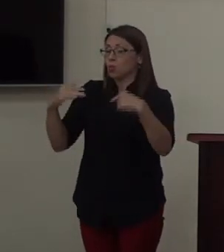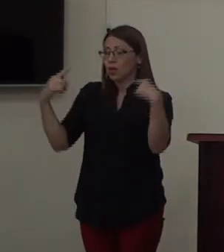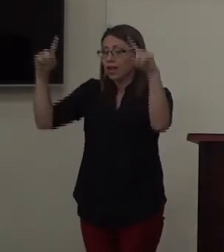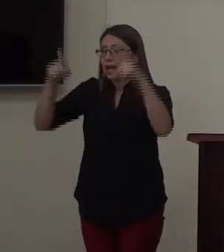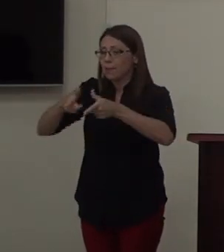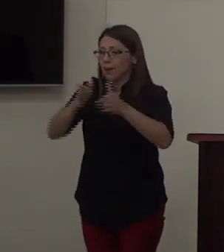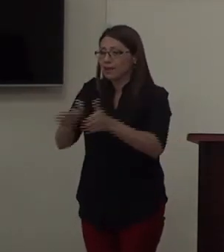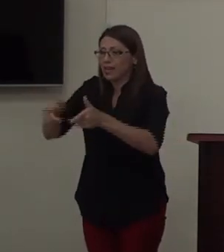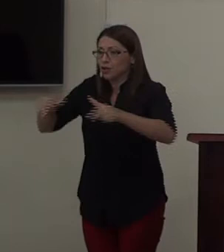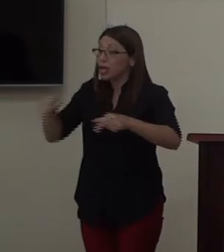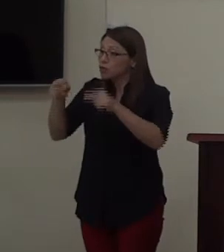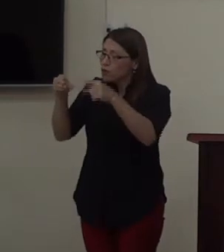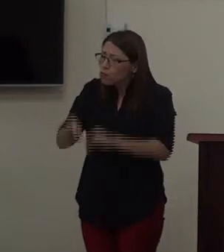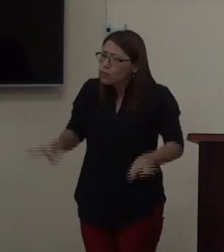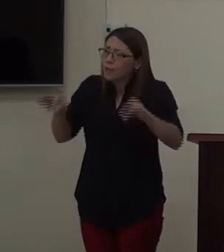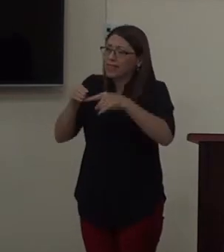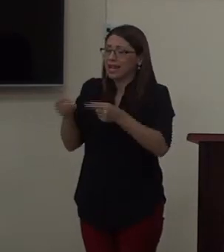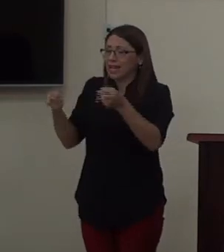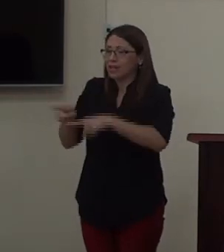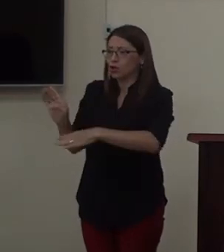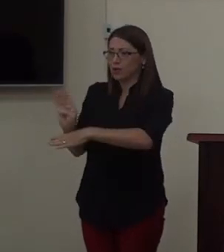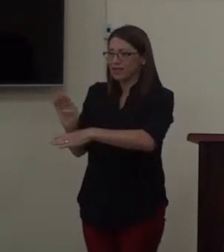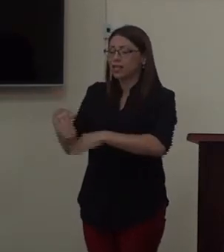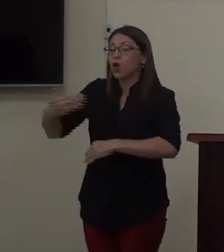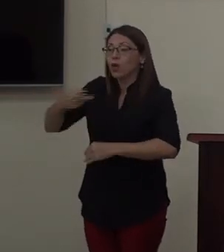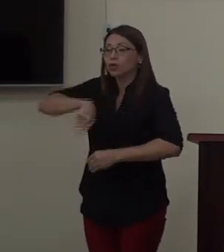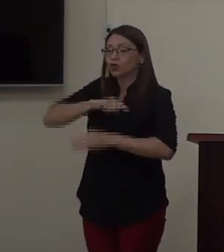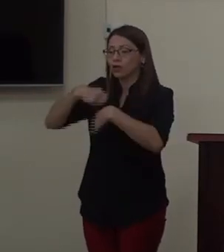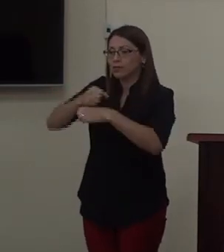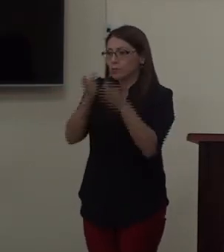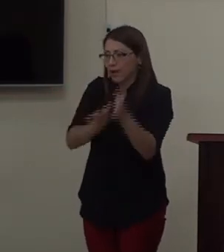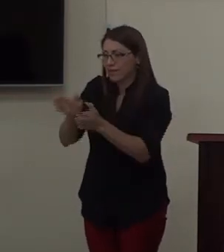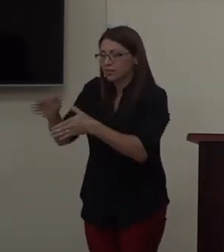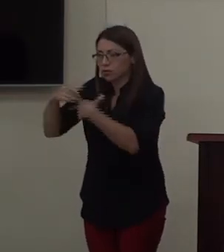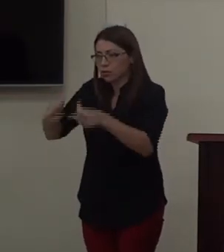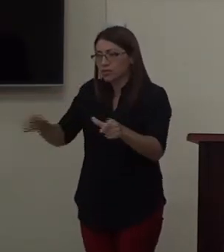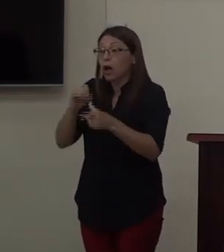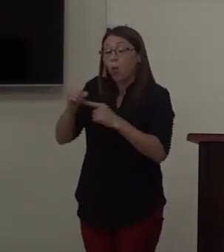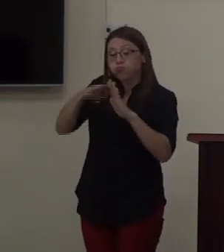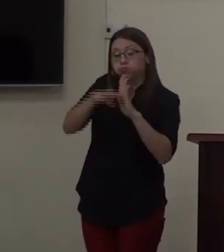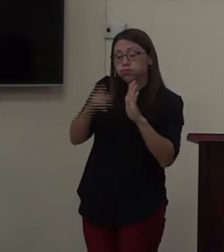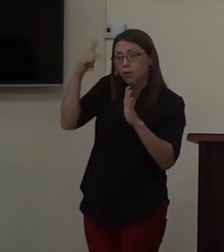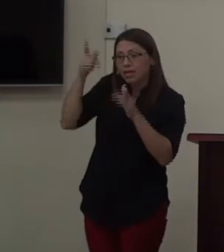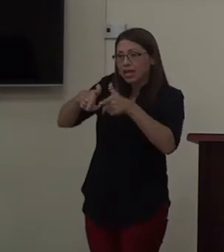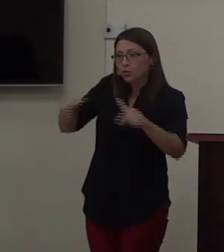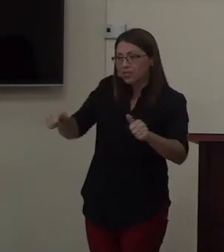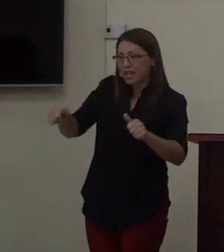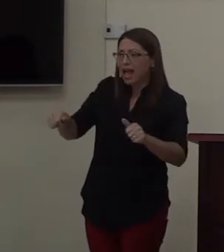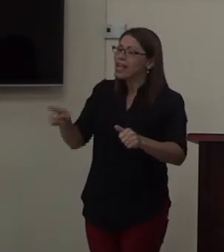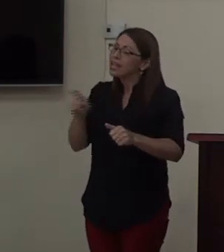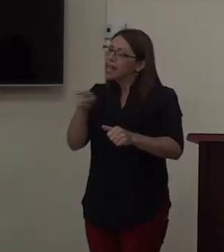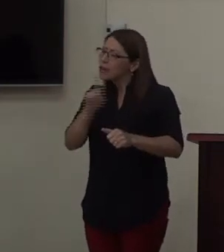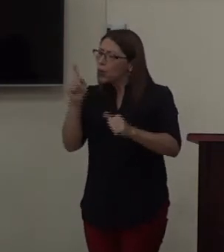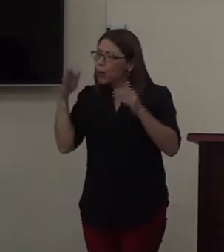esto es fundamental en el caso de los Bribris, ¿verdad? Cuando hacemos planificación lingüística e incluso política lingüística, que no toma